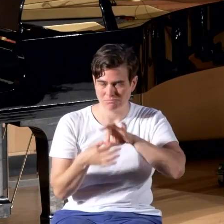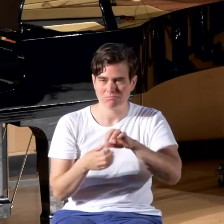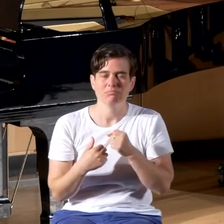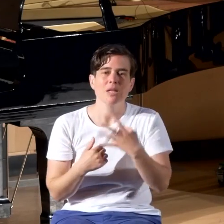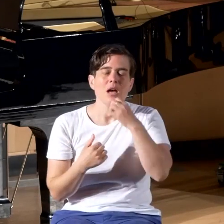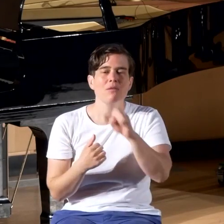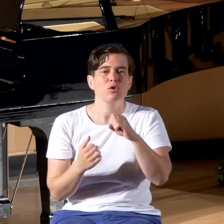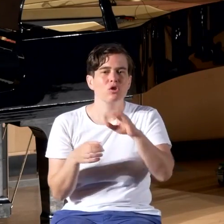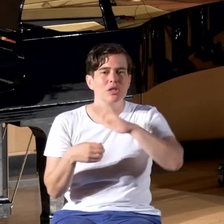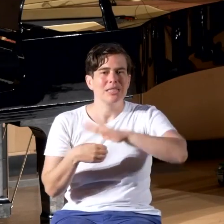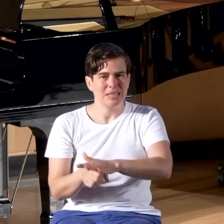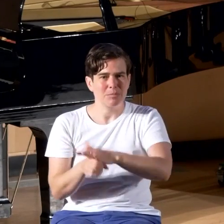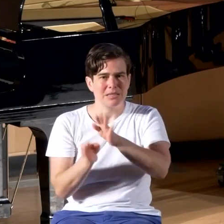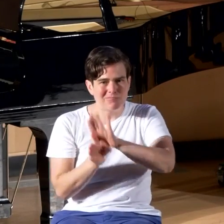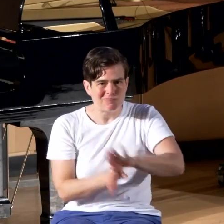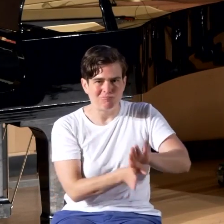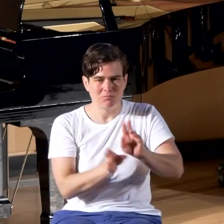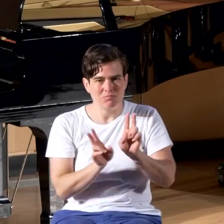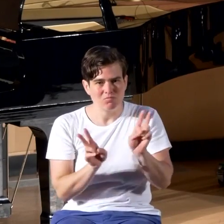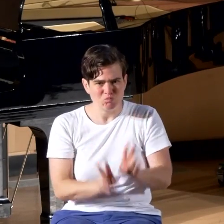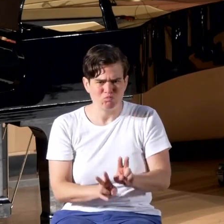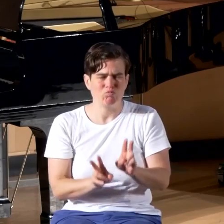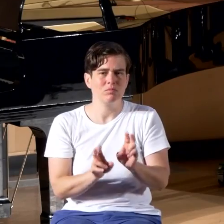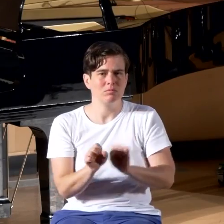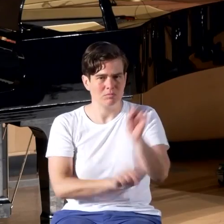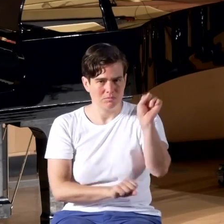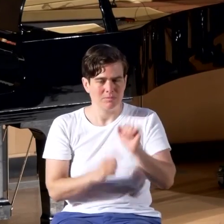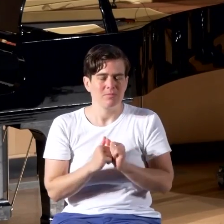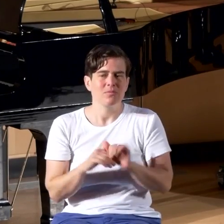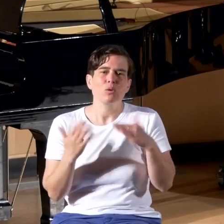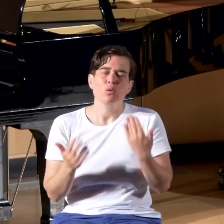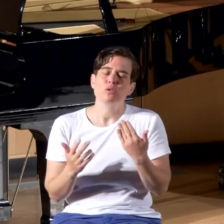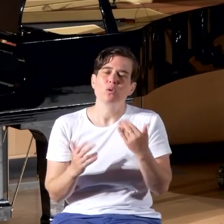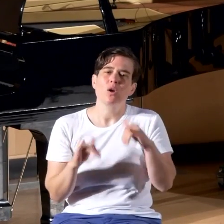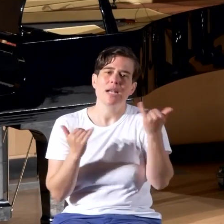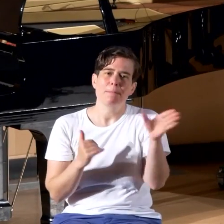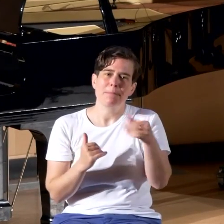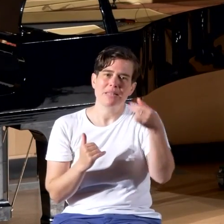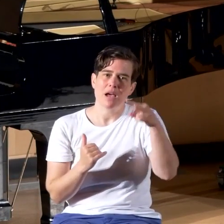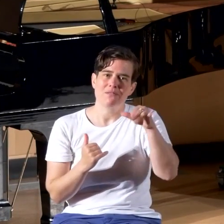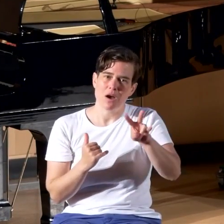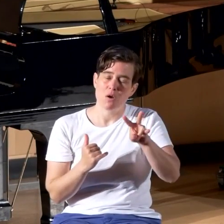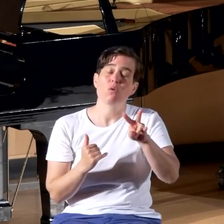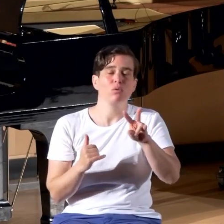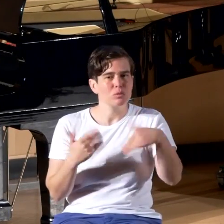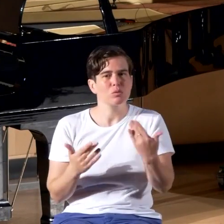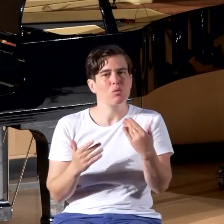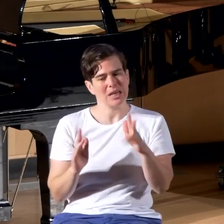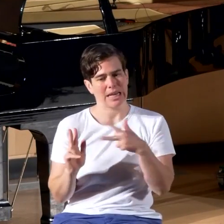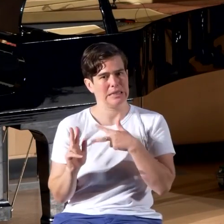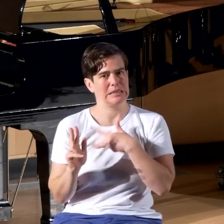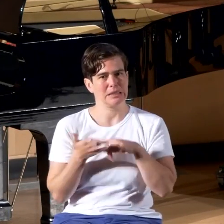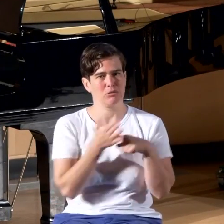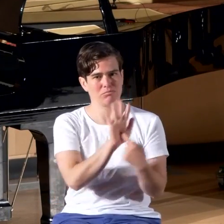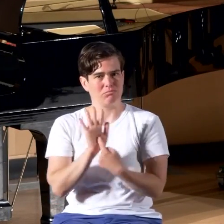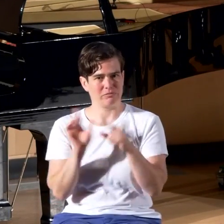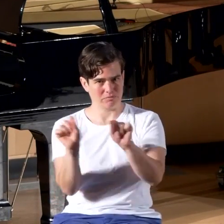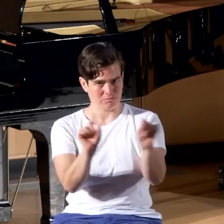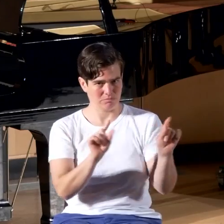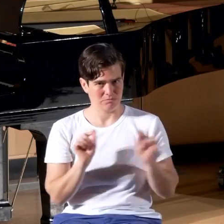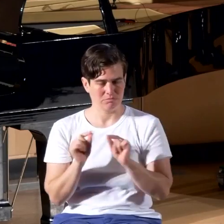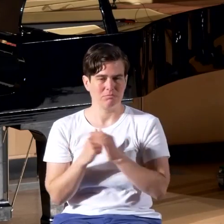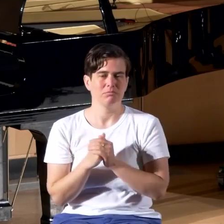gegen Diskriminierung und realistische Bilder vom Leben mit HIV erzeugen. Wir alle wissen,